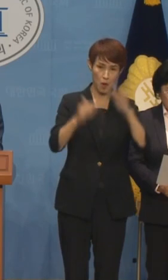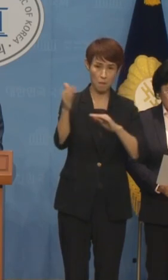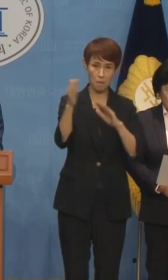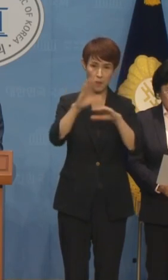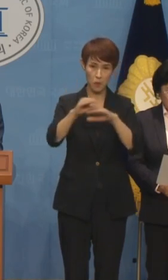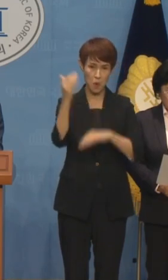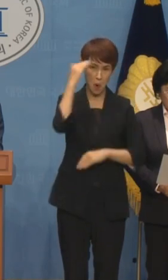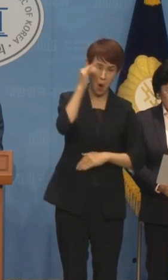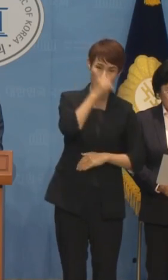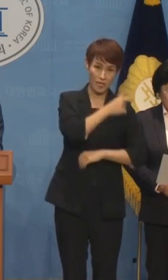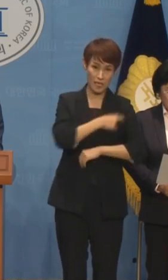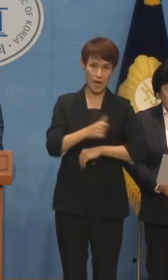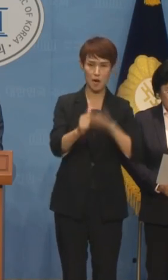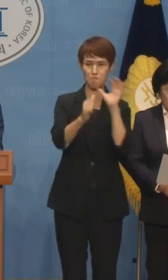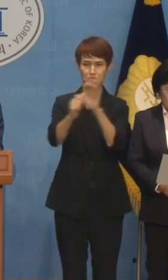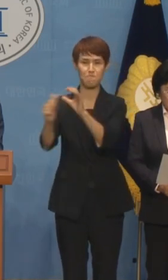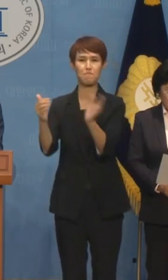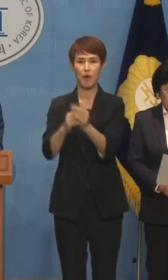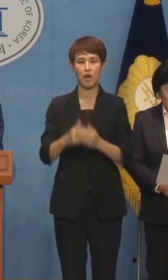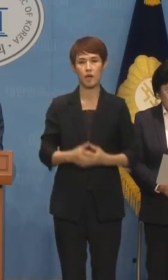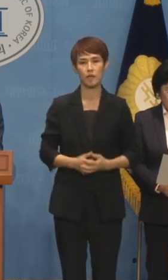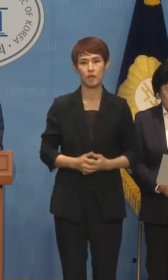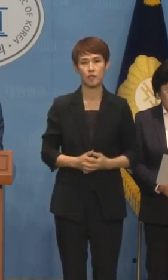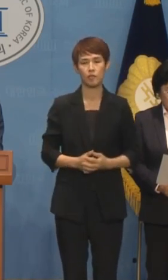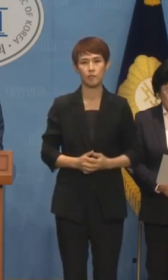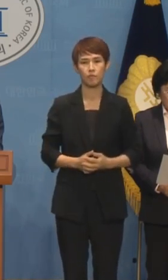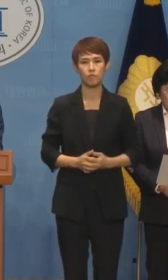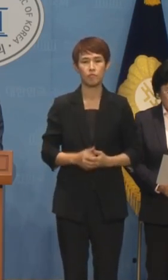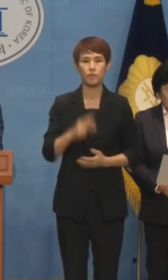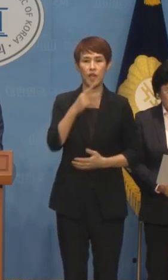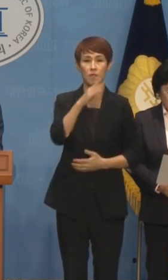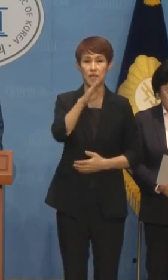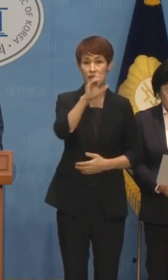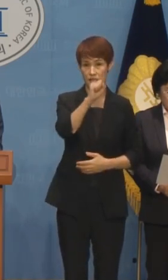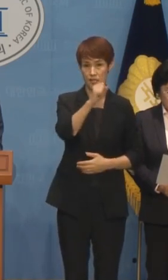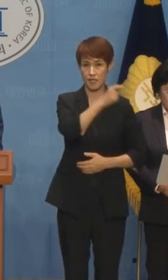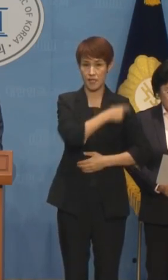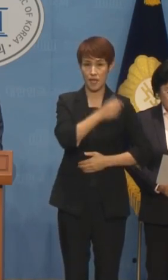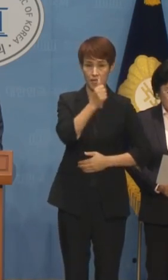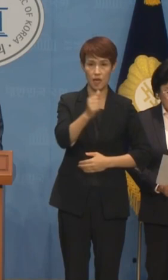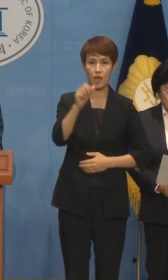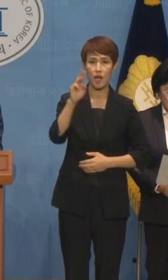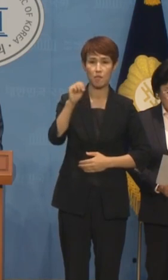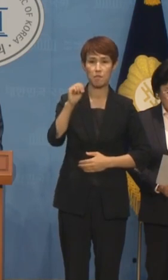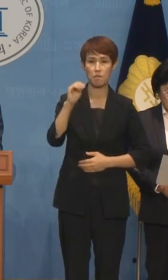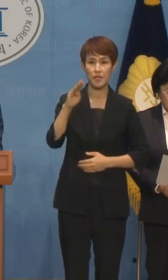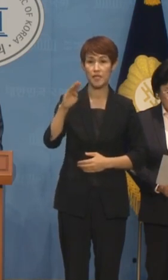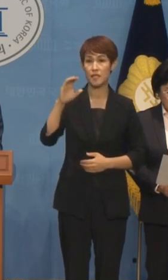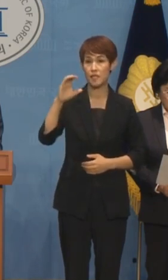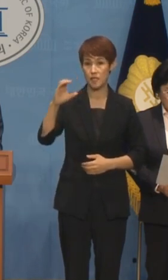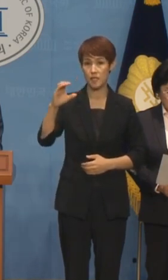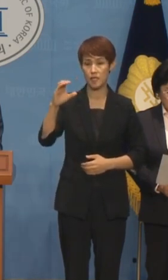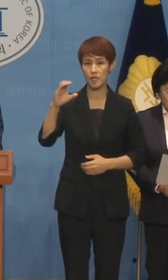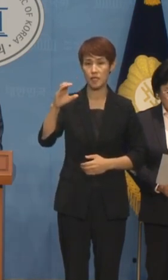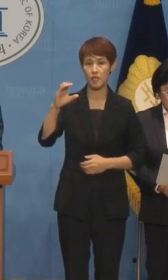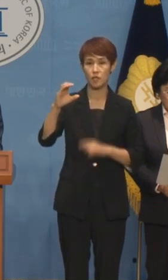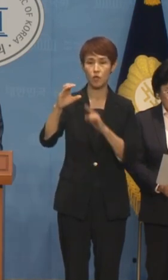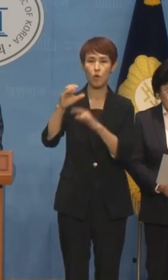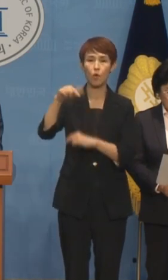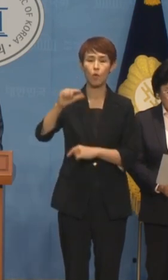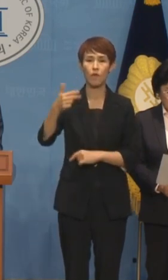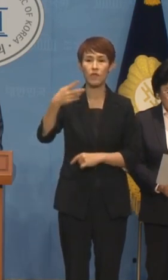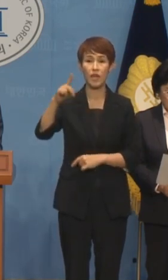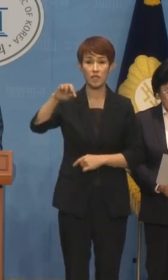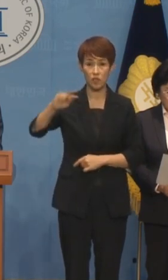압박해 왔습니다. 남영진 KBS 이사장과 MBC 대주주인 방송문화진흥회